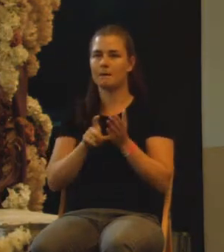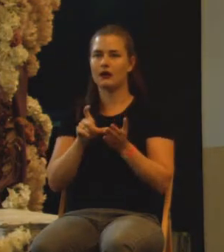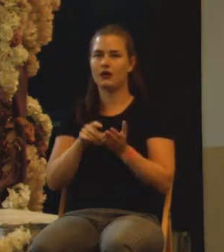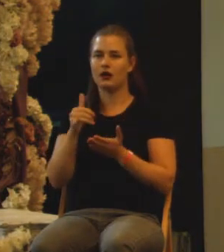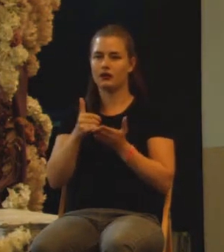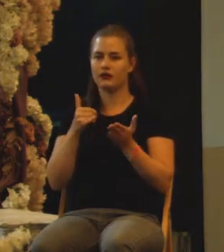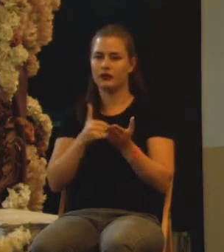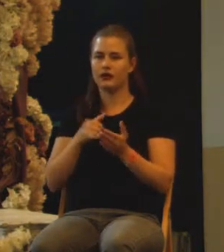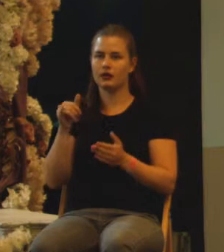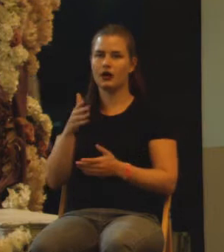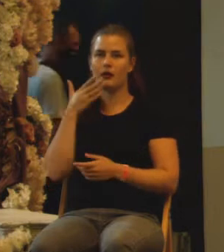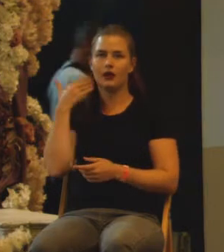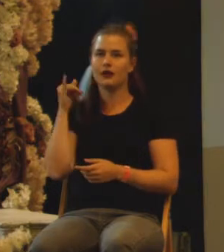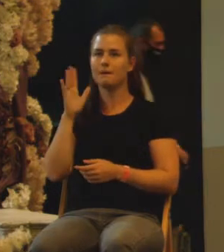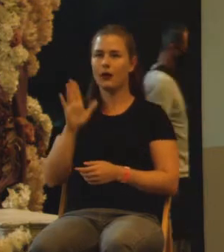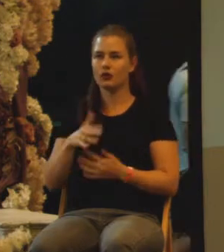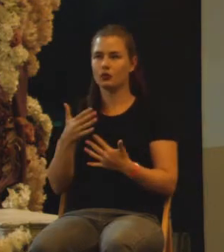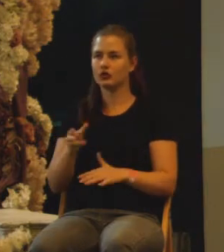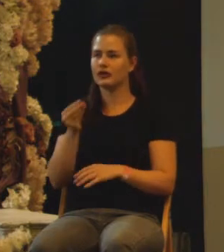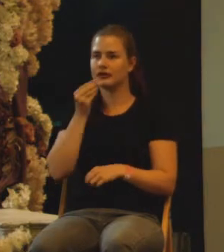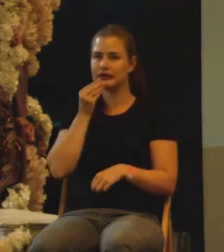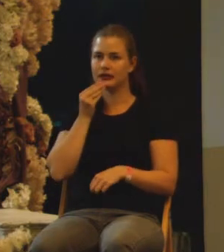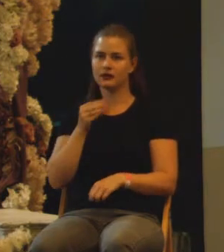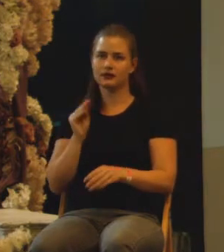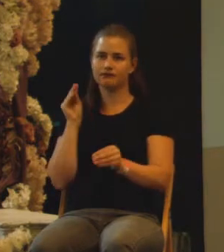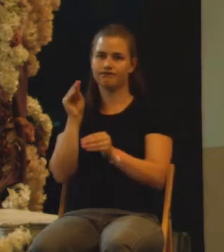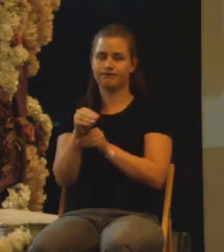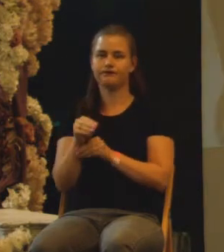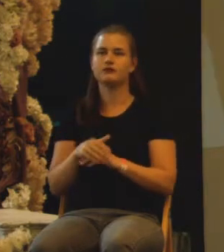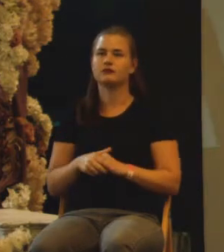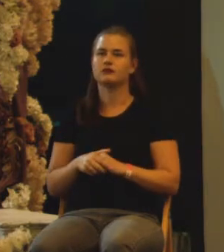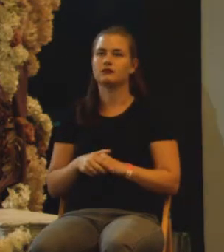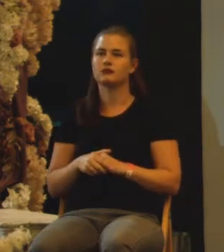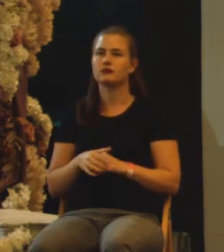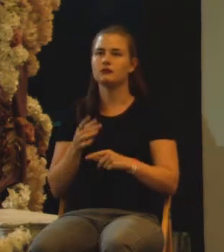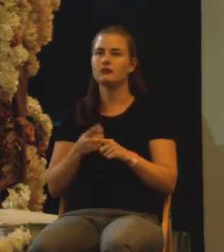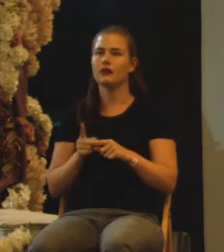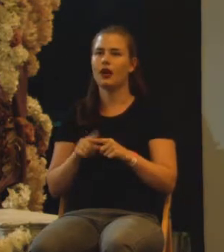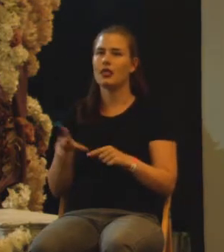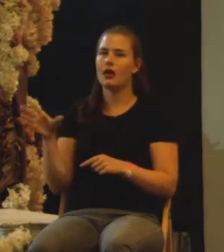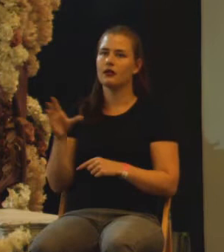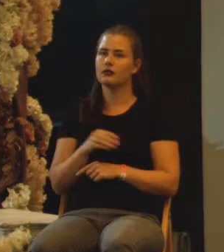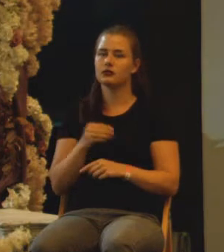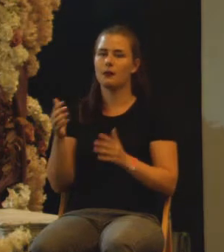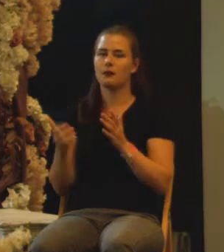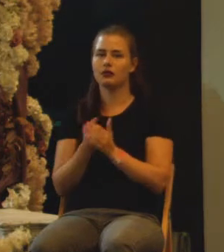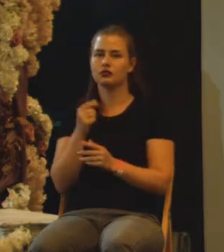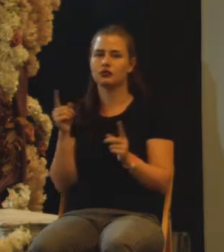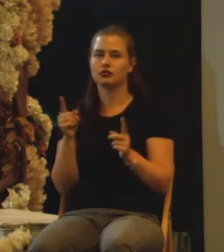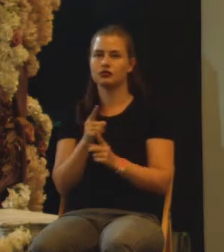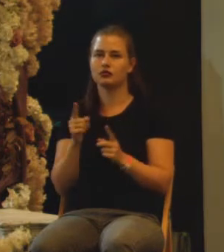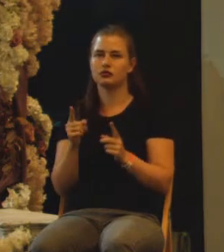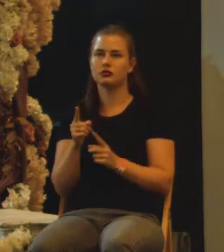них, типа, отпустит все, и потом они уже съедят сверху. Вот. это все как бы получается, что